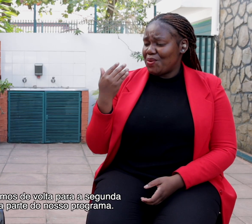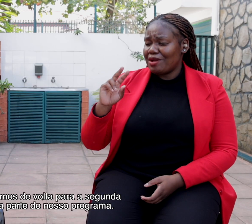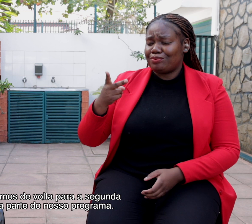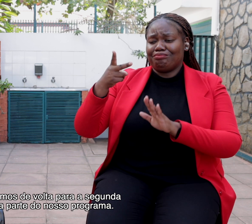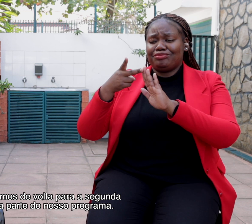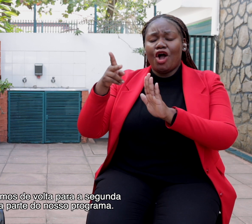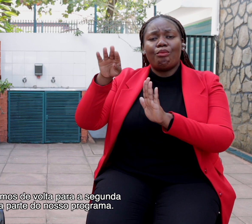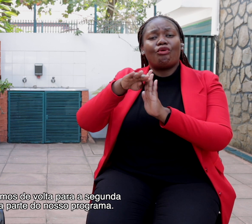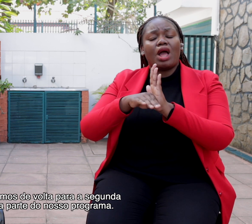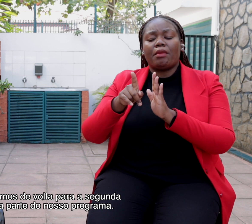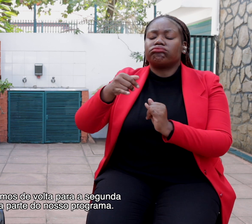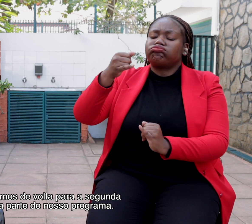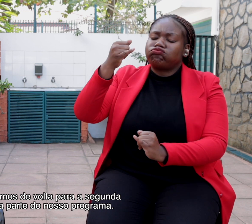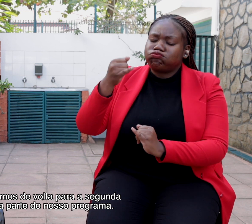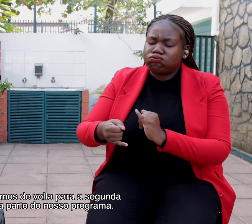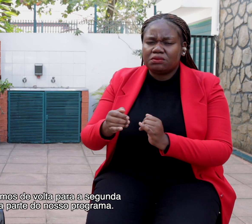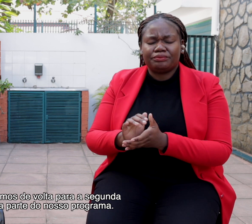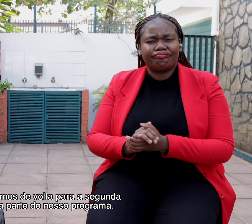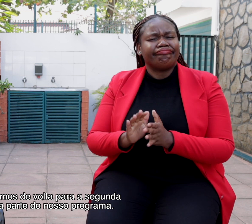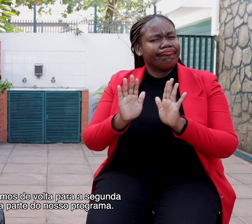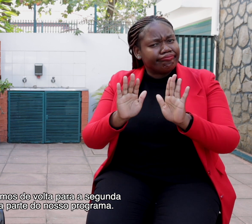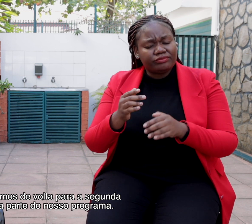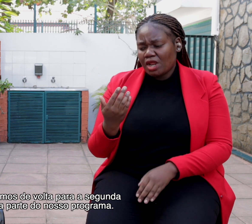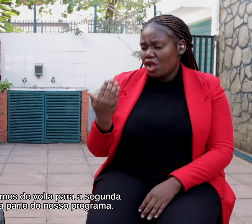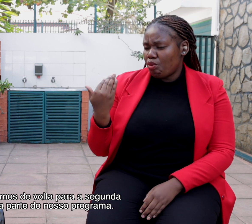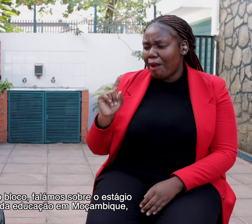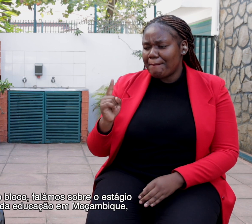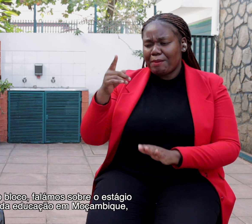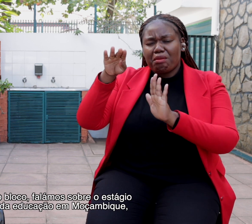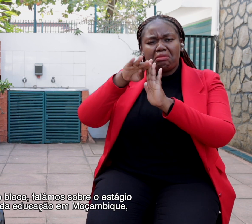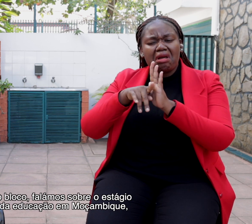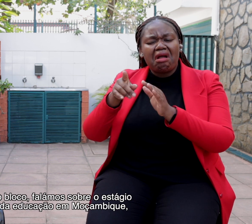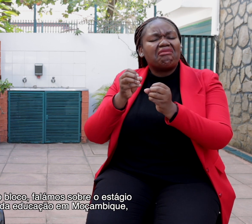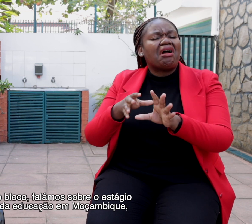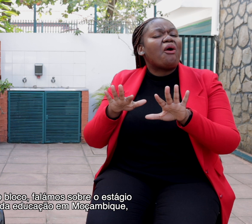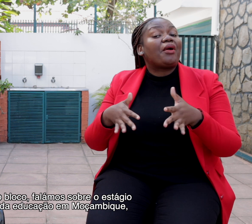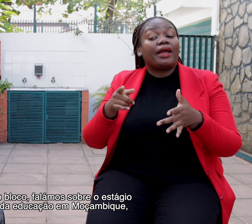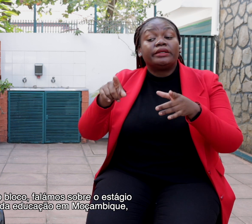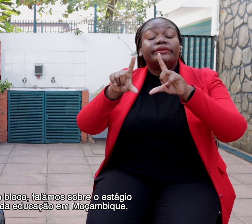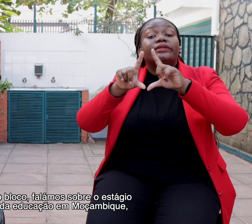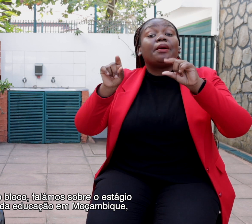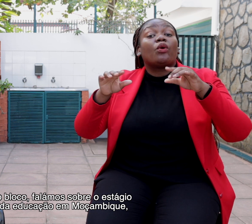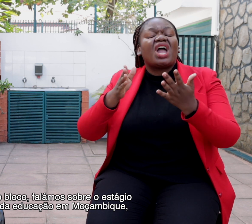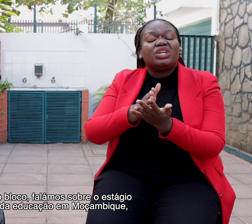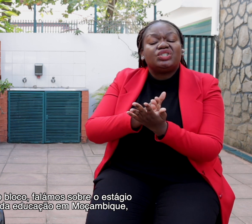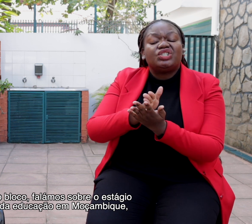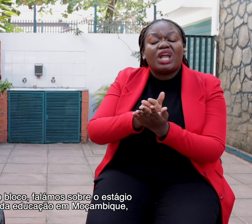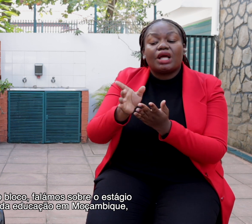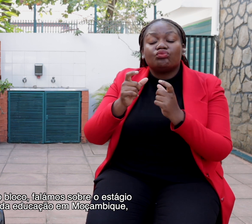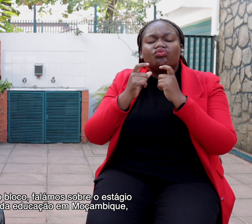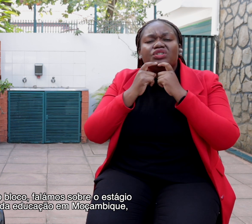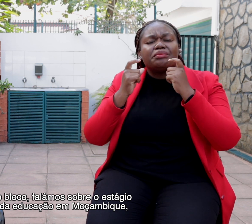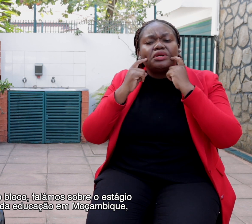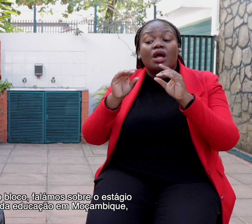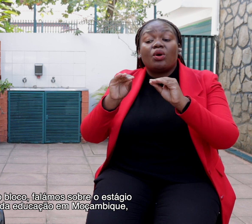Olá! Estamos de volta para a segunda e última parte do nosso programa. No primeiro bloco, falamos sobre o estágio e desafios da